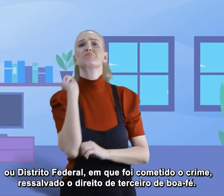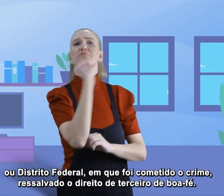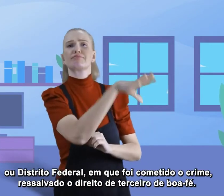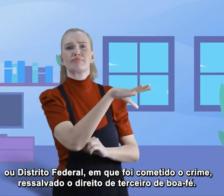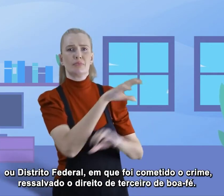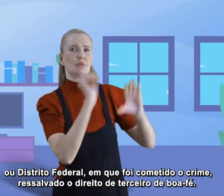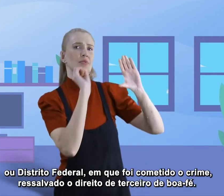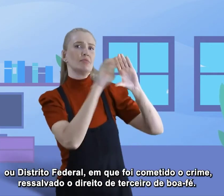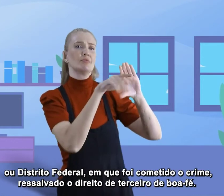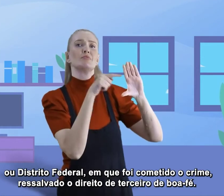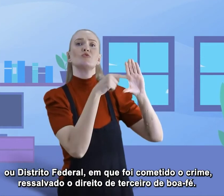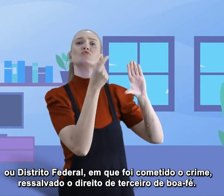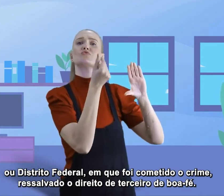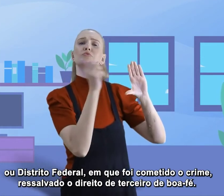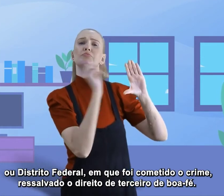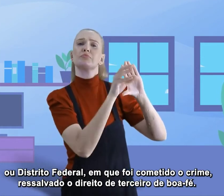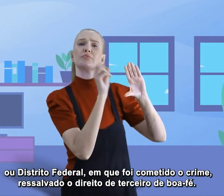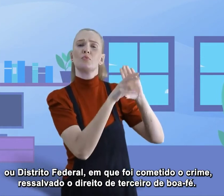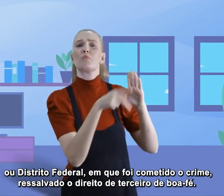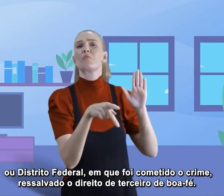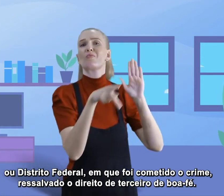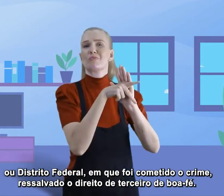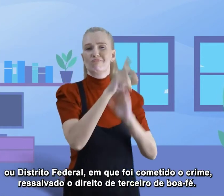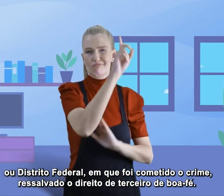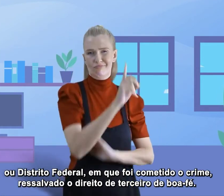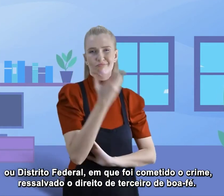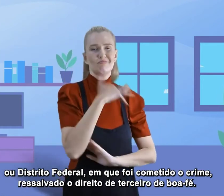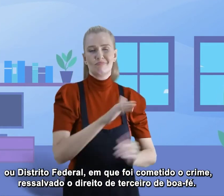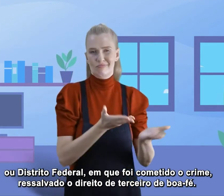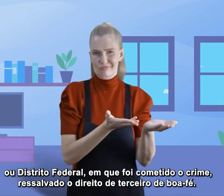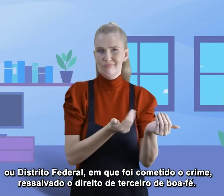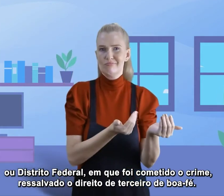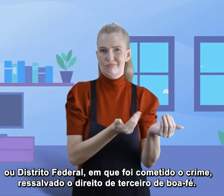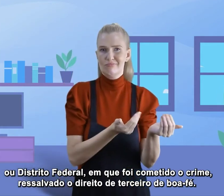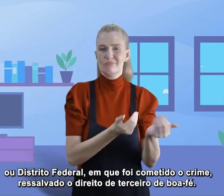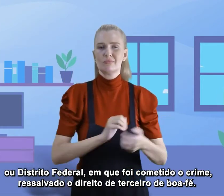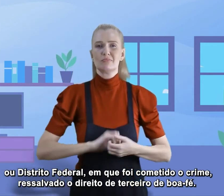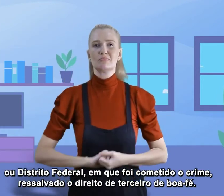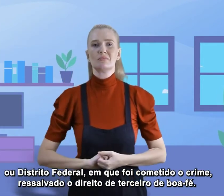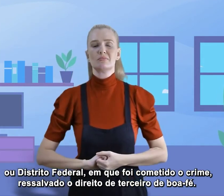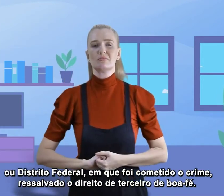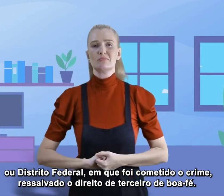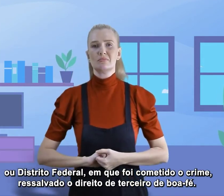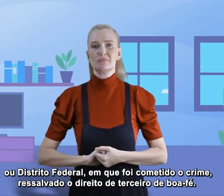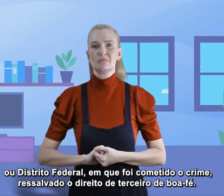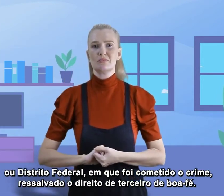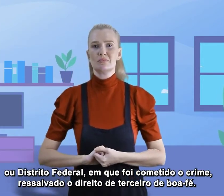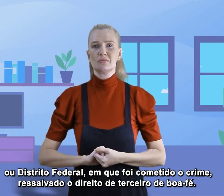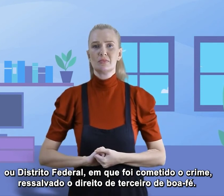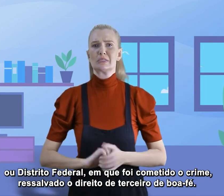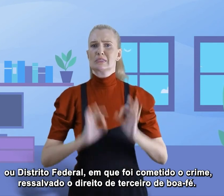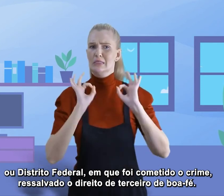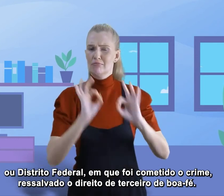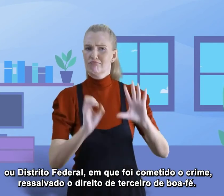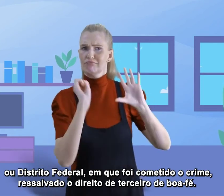Distrito Federal, em que foi cometido o crime, ressalvado o direito de